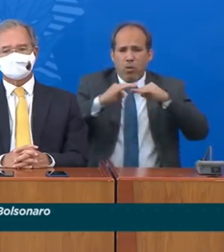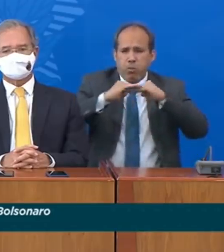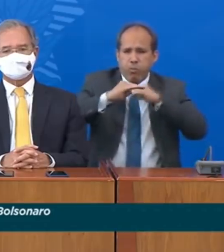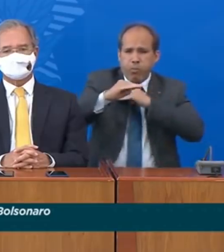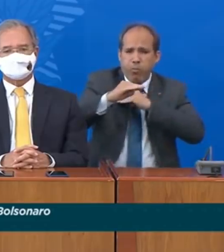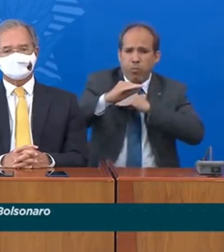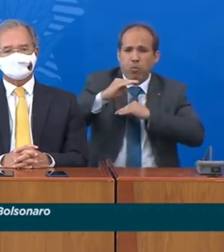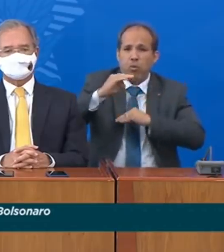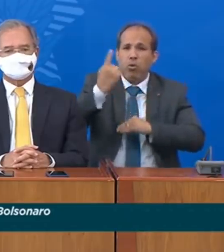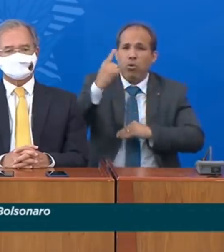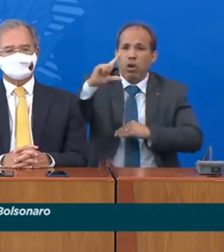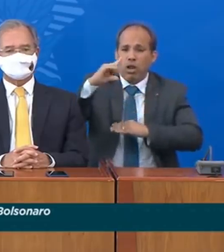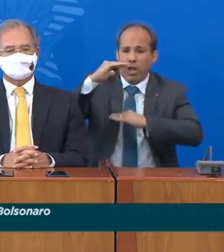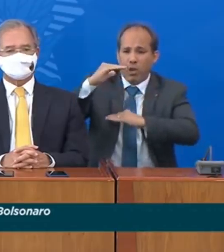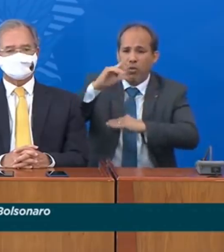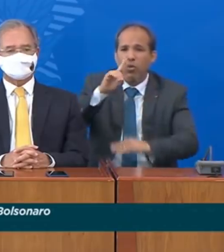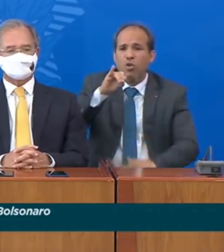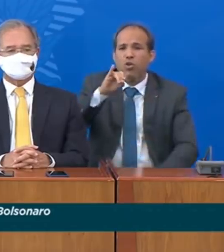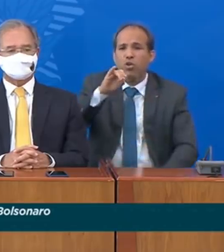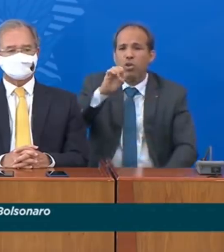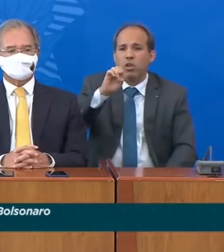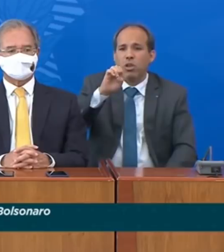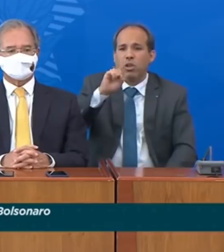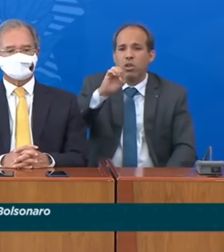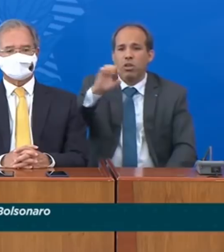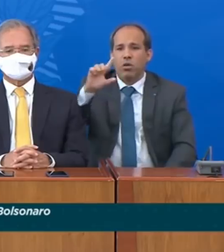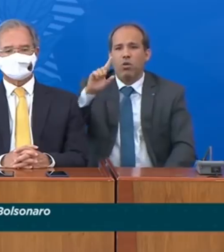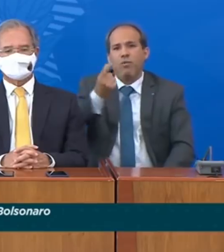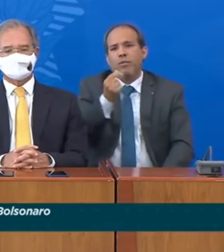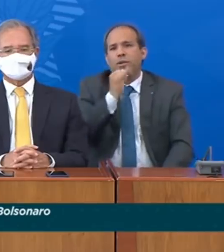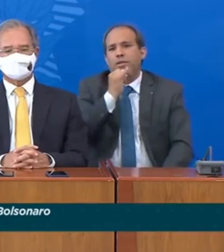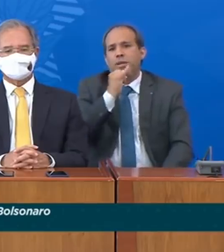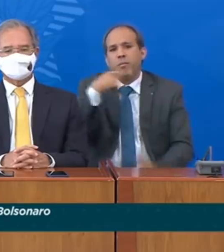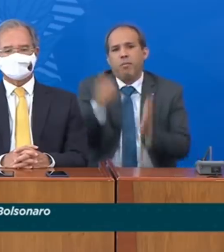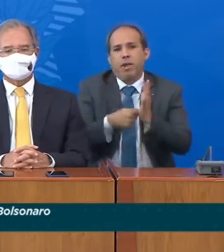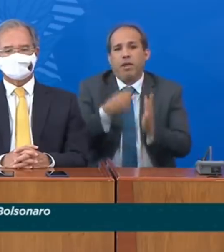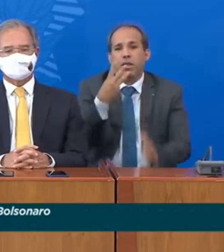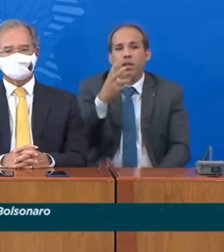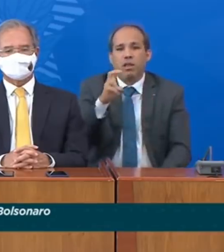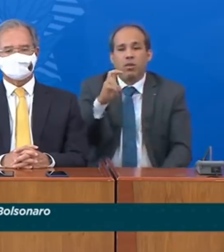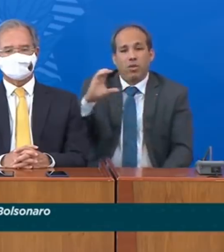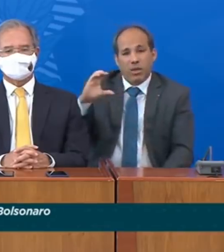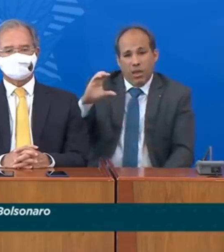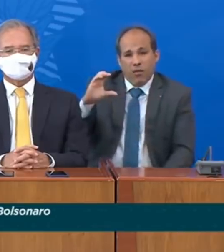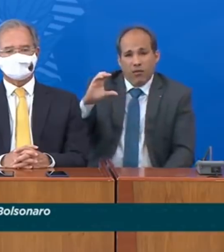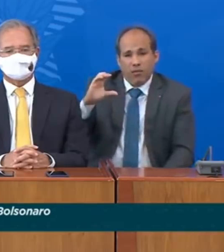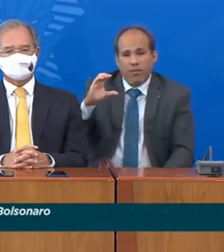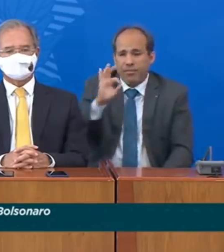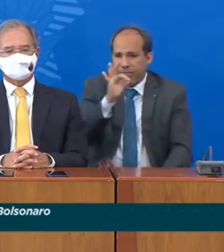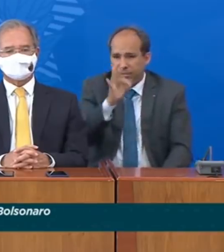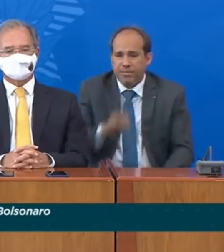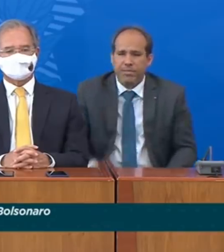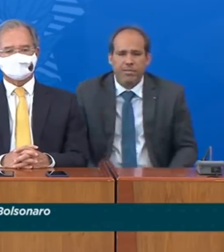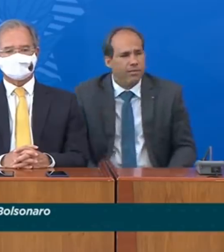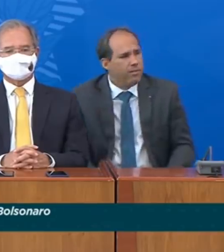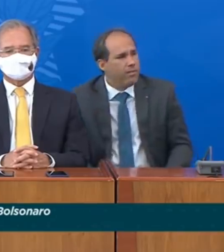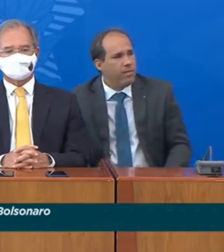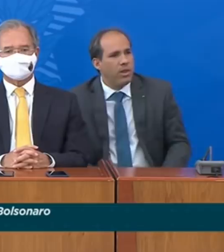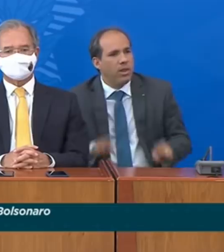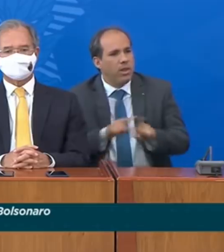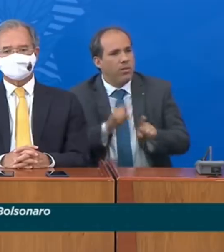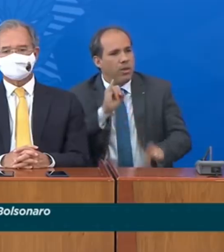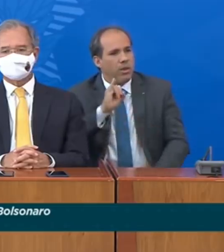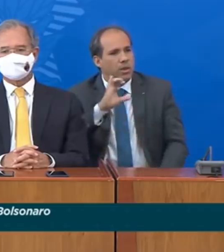diesel, por exemplo, 35 centavos. Isso mesmo? 35 centavos. Quanto ao